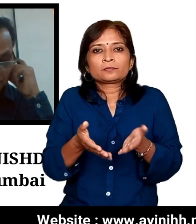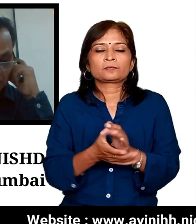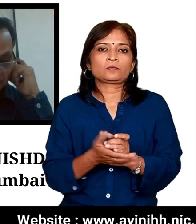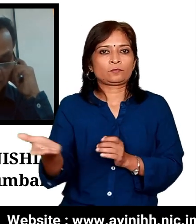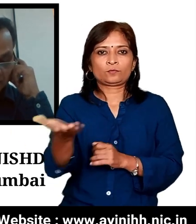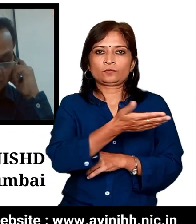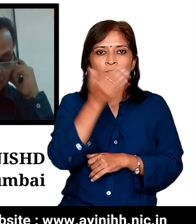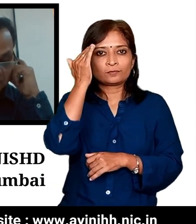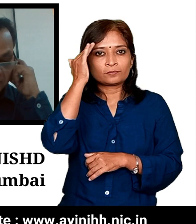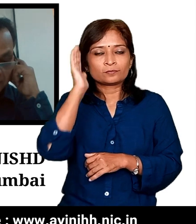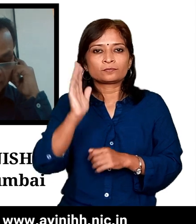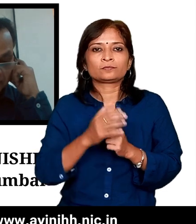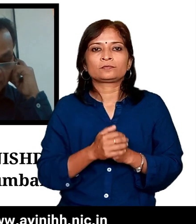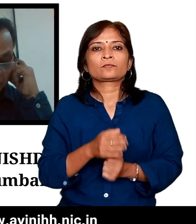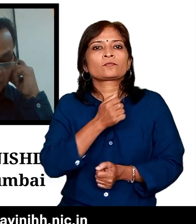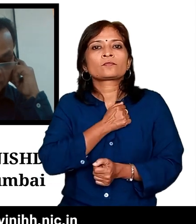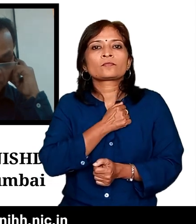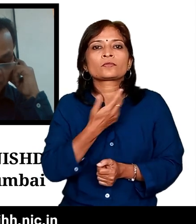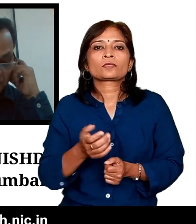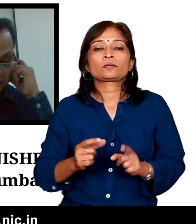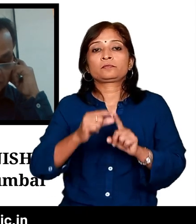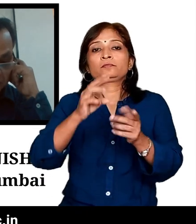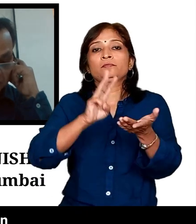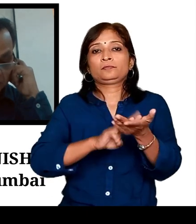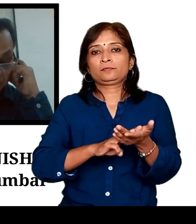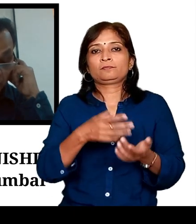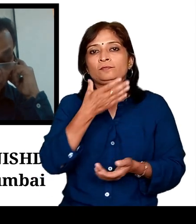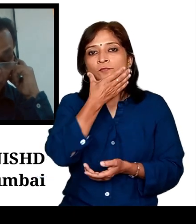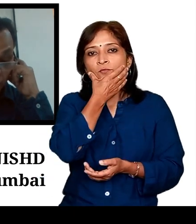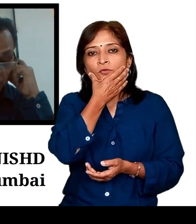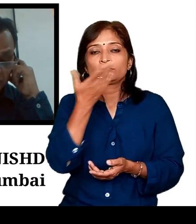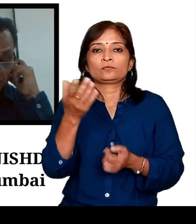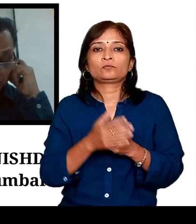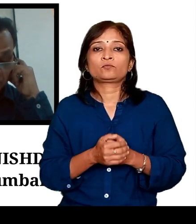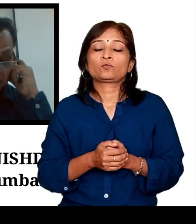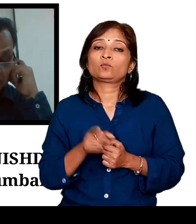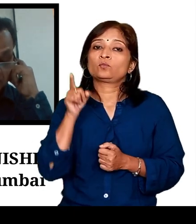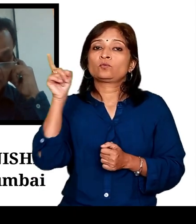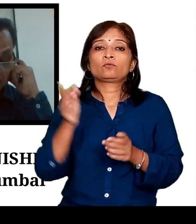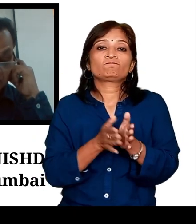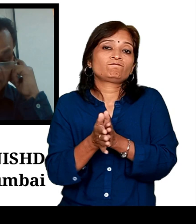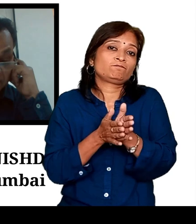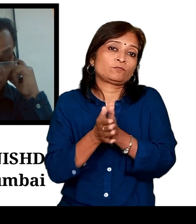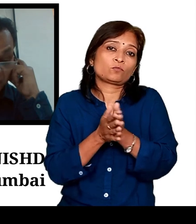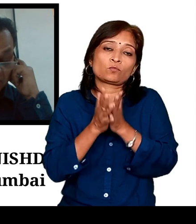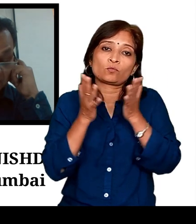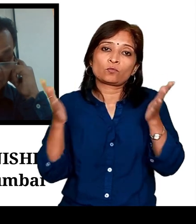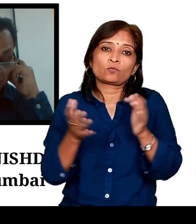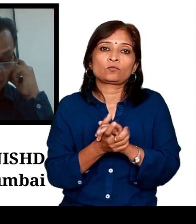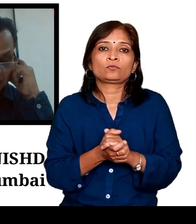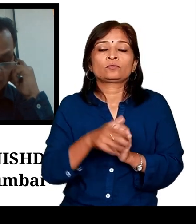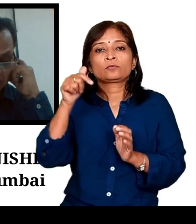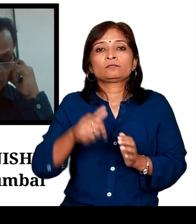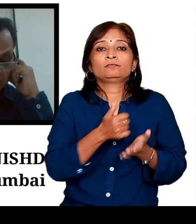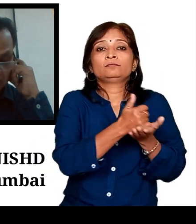जैसे आप जानते हैं कि हमारे ऑनरेबल प्राइम मिनिस्टर वो बहुत ही तत्पर है ये सुविधा